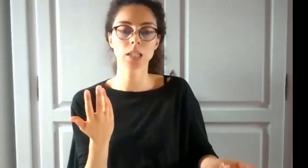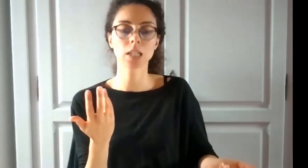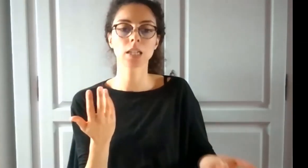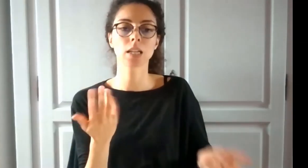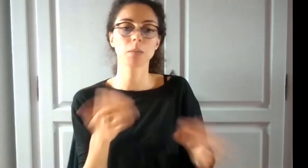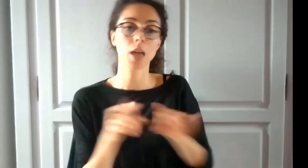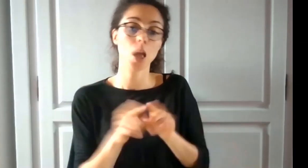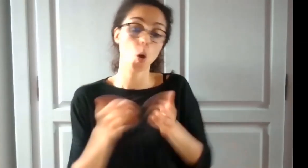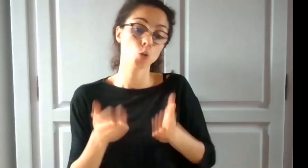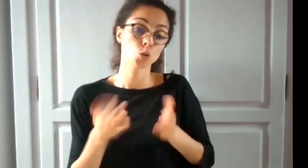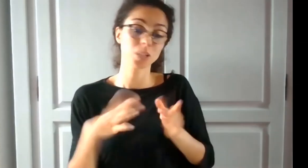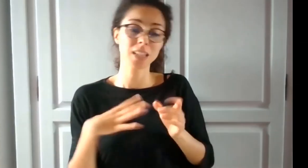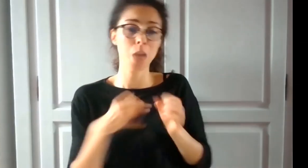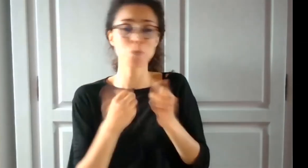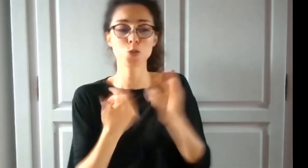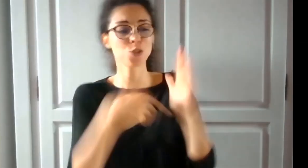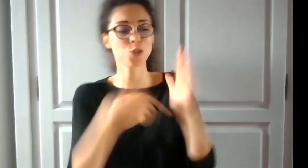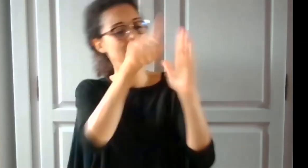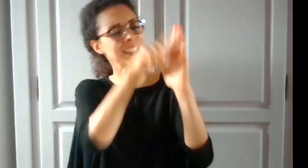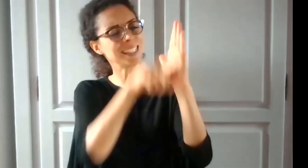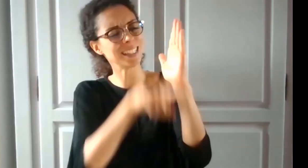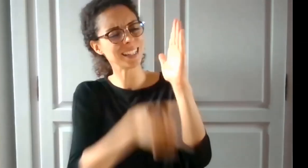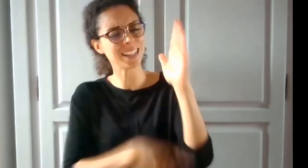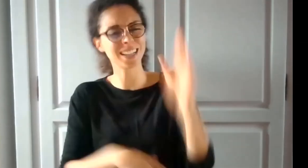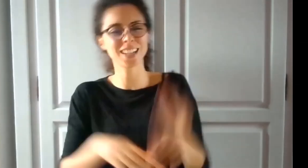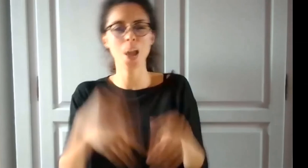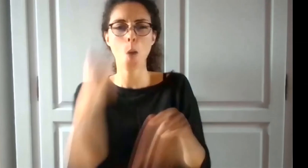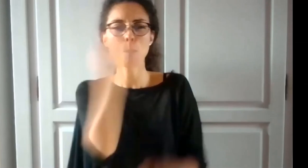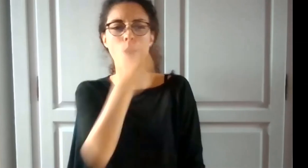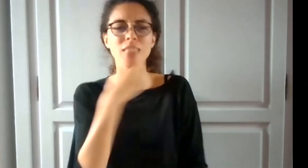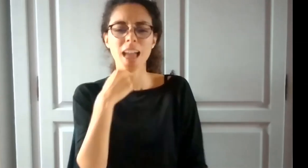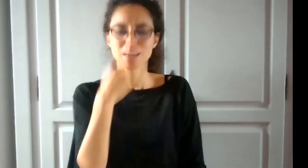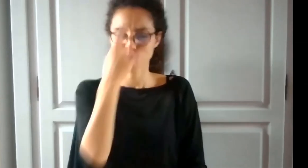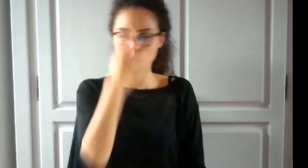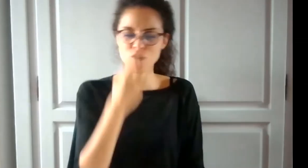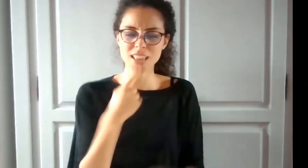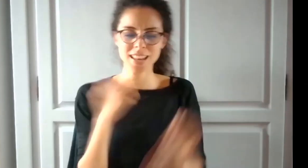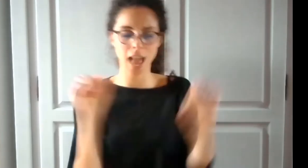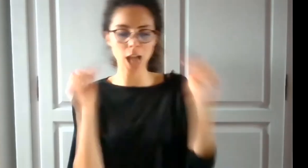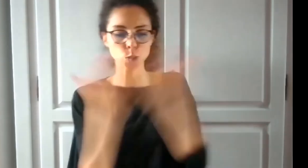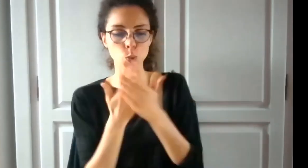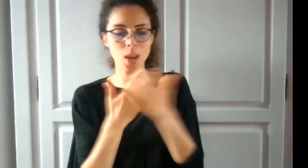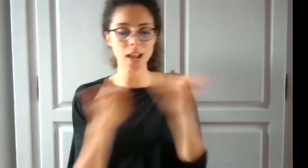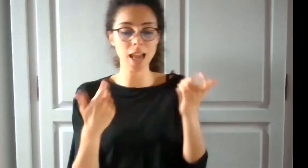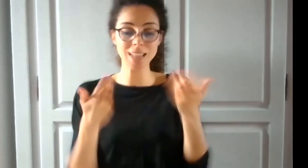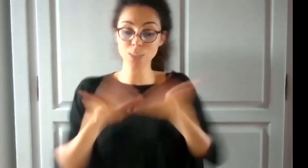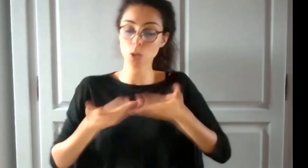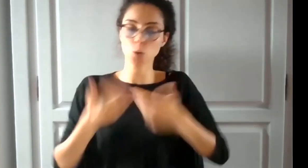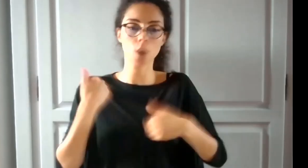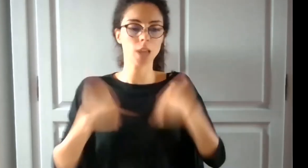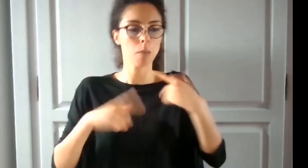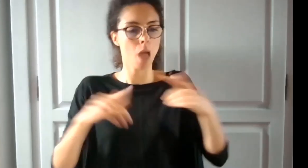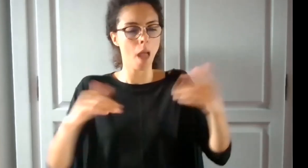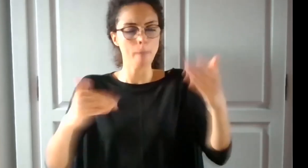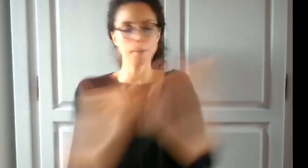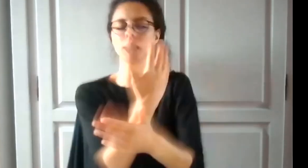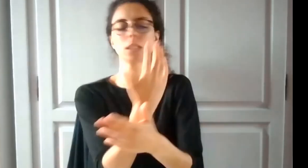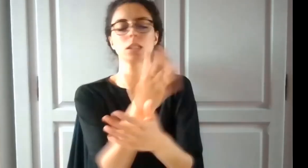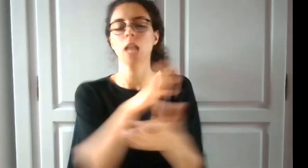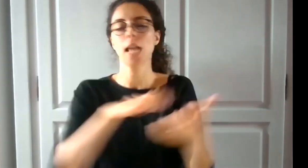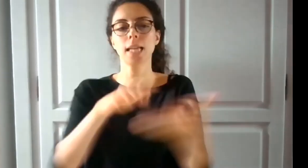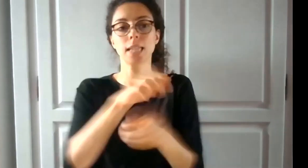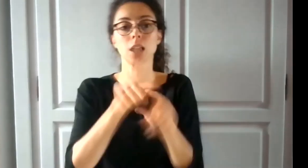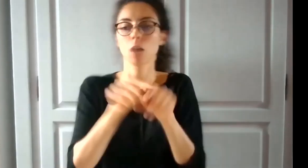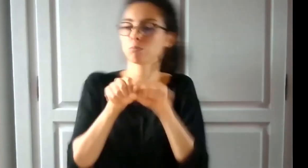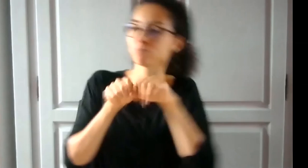une galerie en fait, de portraits, de réactions de femmes et d'hommes qui, en situation de handicap, ont traversé cette période et partagent avec